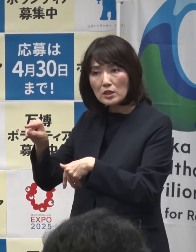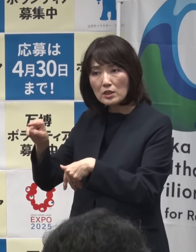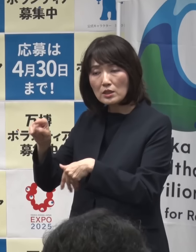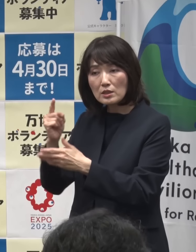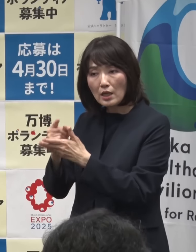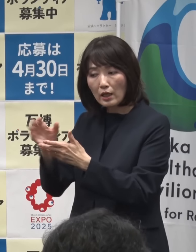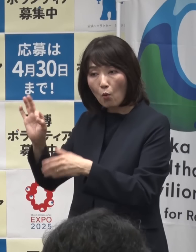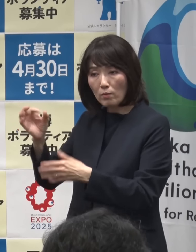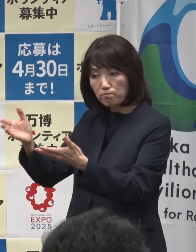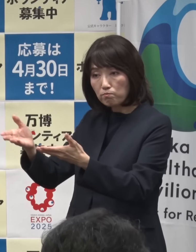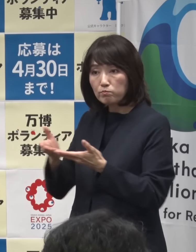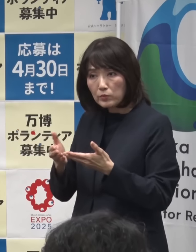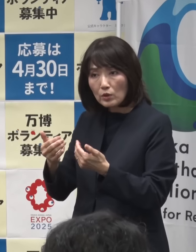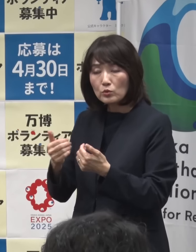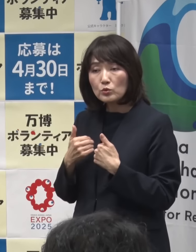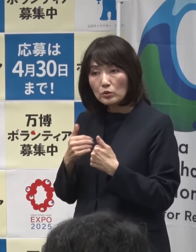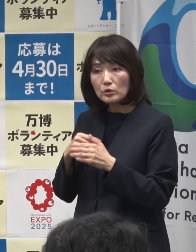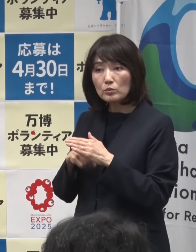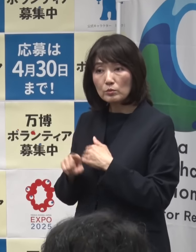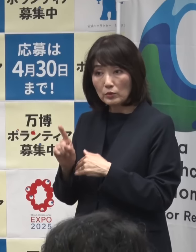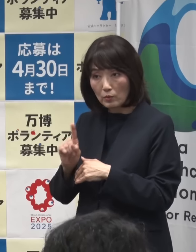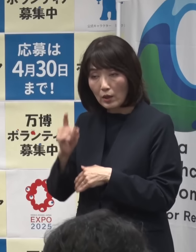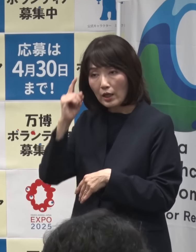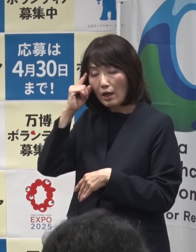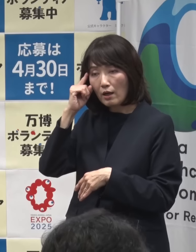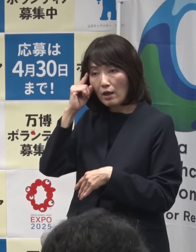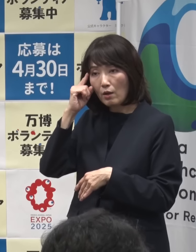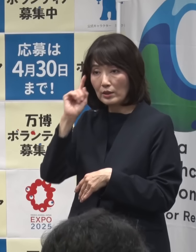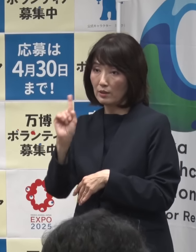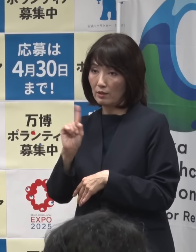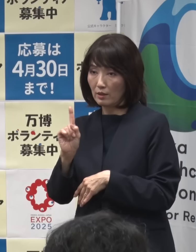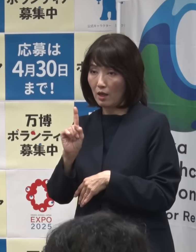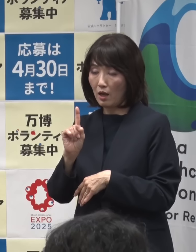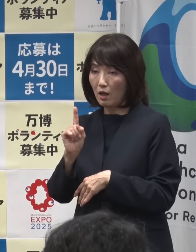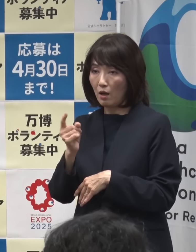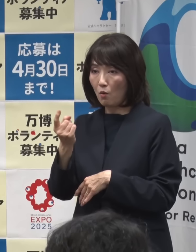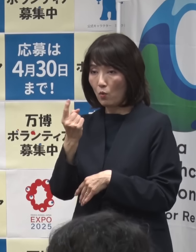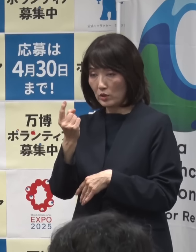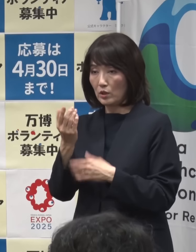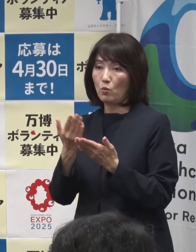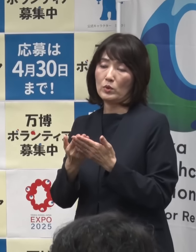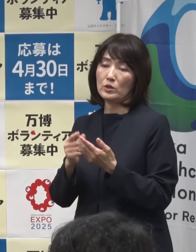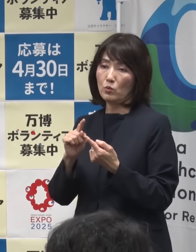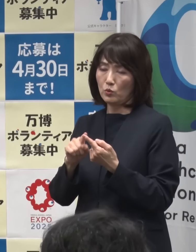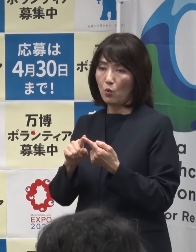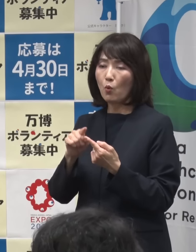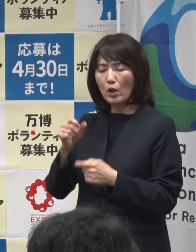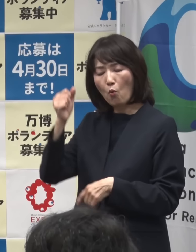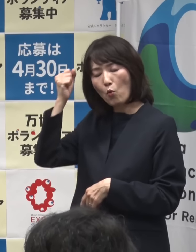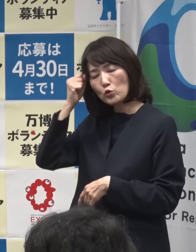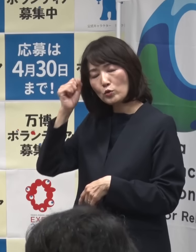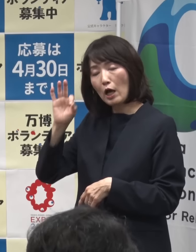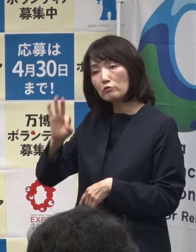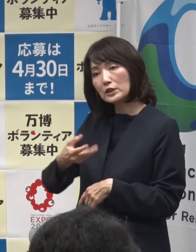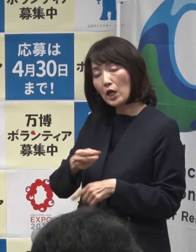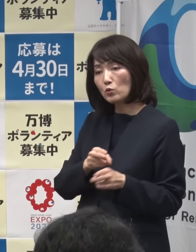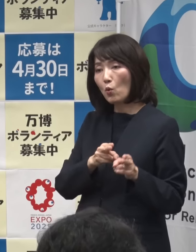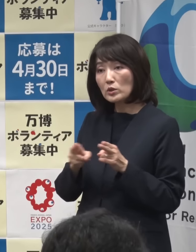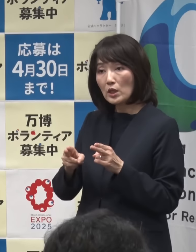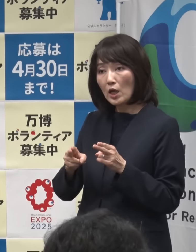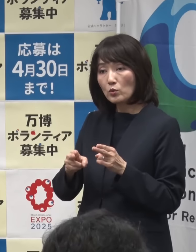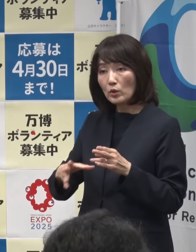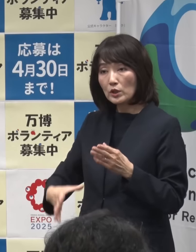のどういうふうにして考えられたのかというところを伺いたいのと、それを宿泊税の制度で一本化